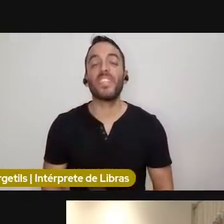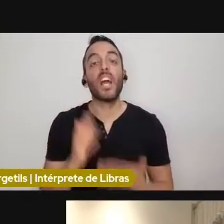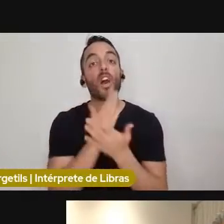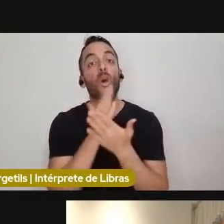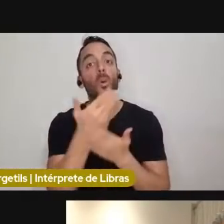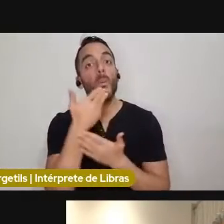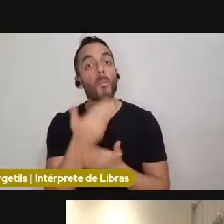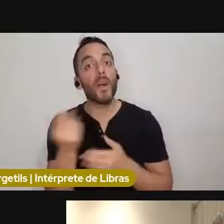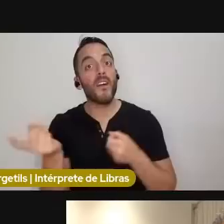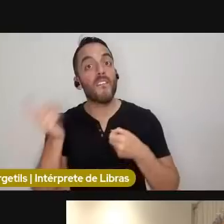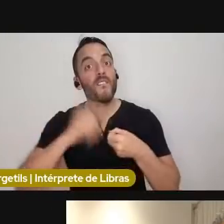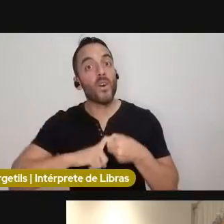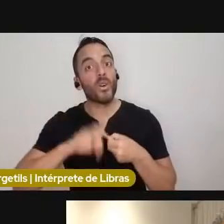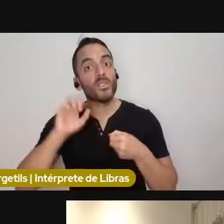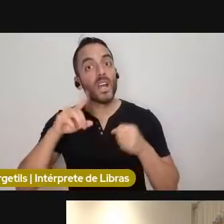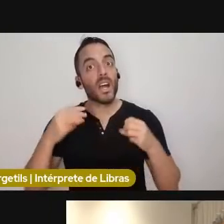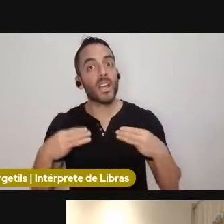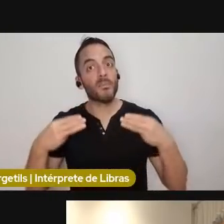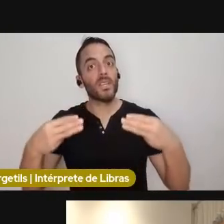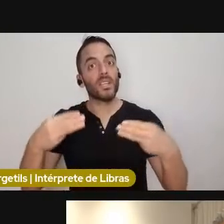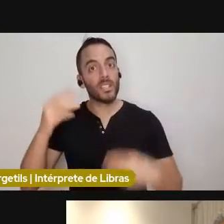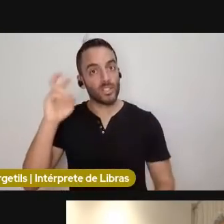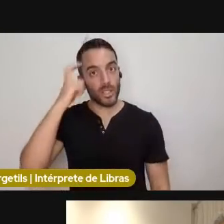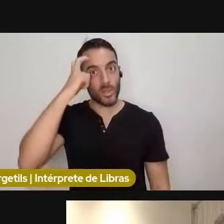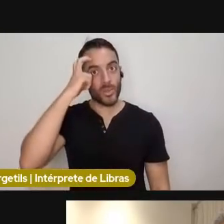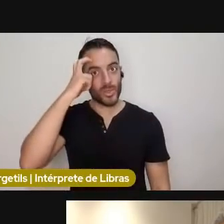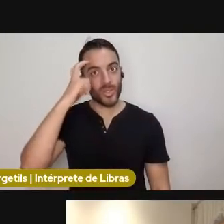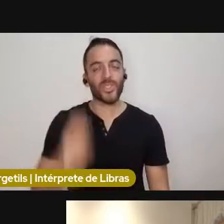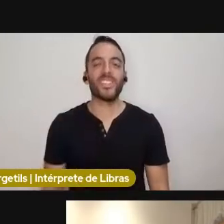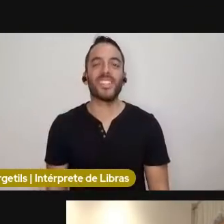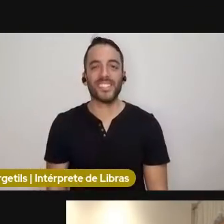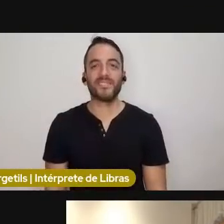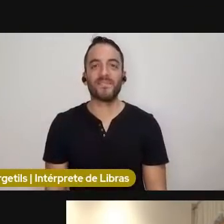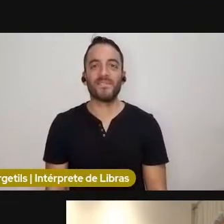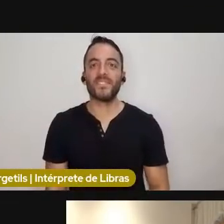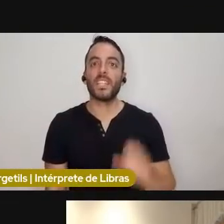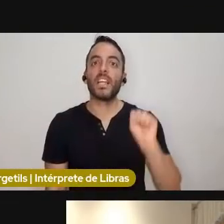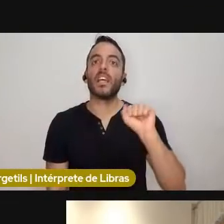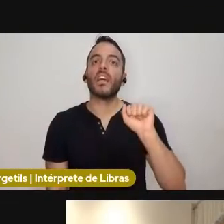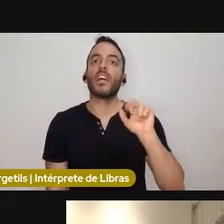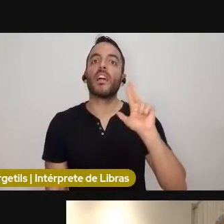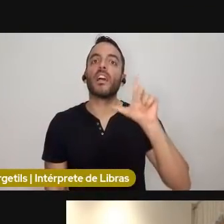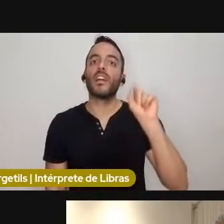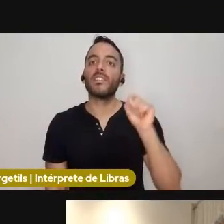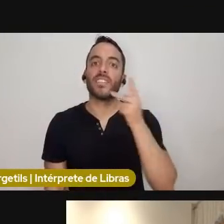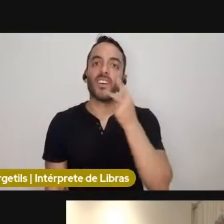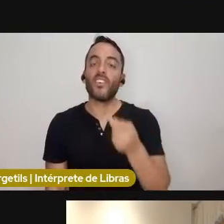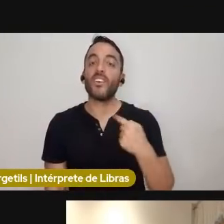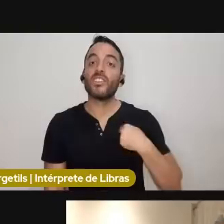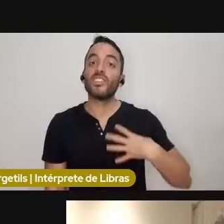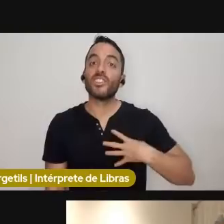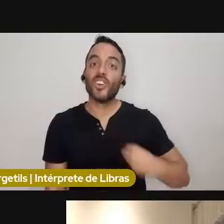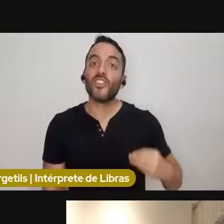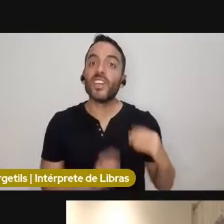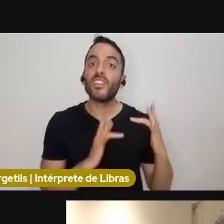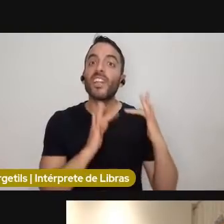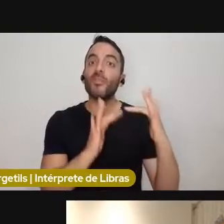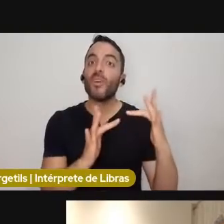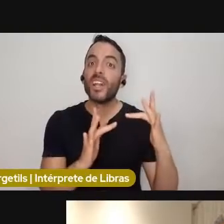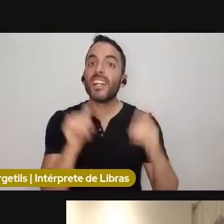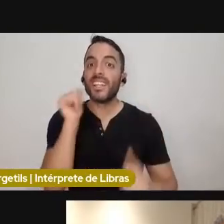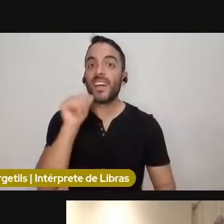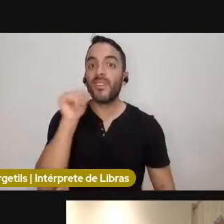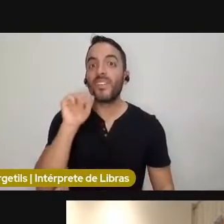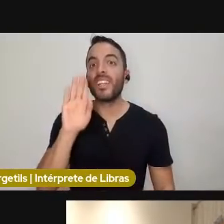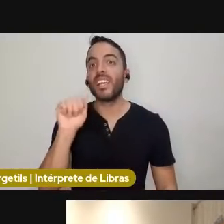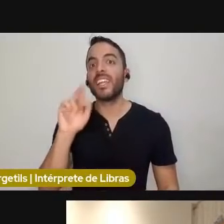ser ministro da Cultura, né? E o Saulo Carneiro diz, Gil, sou filho do namorado da garota de Barbalho. Lembra? Eu não sei o